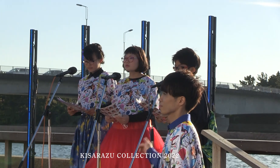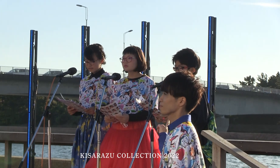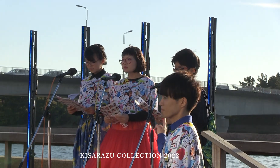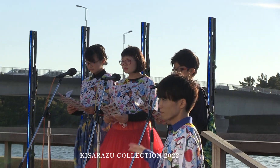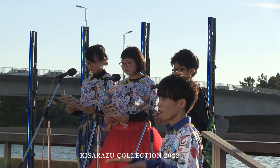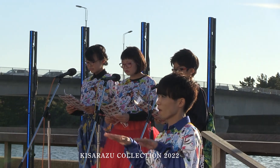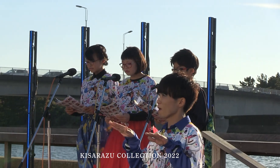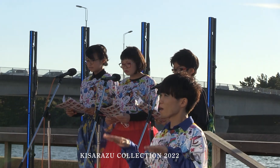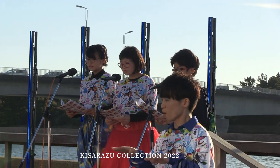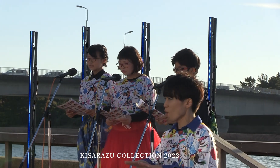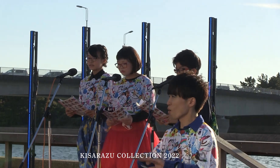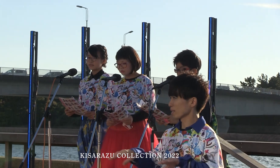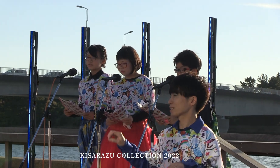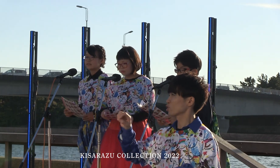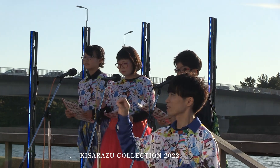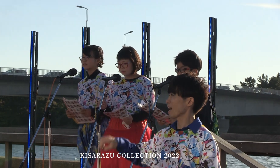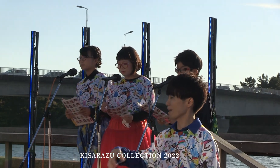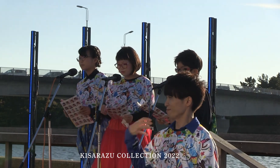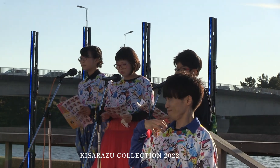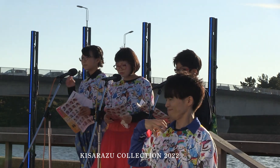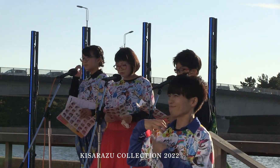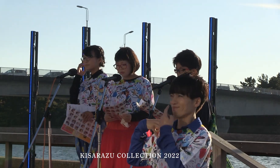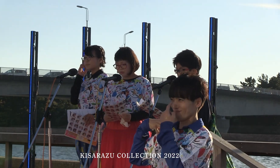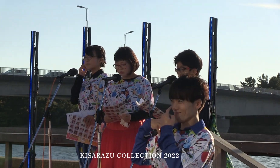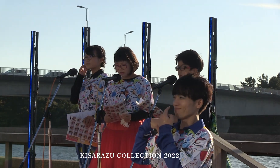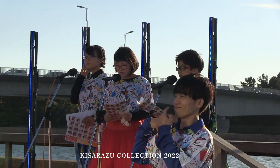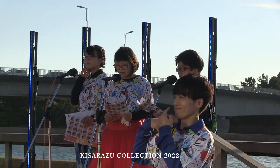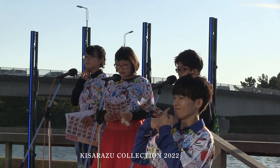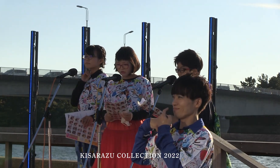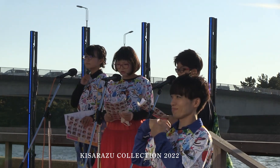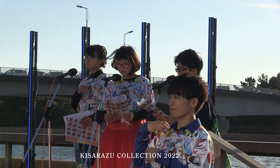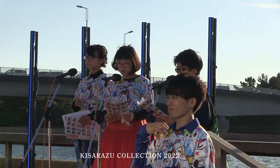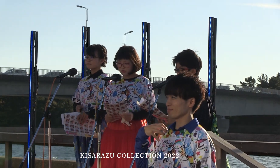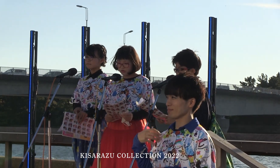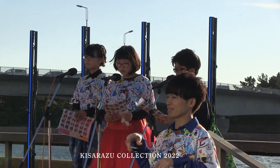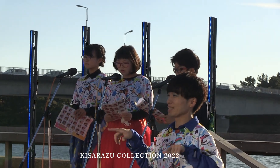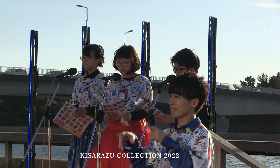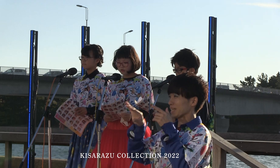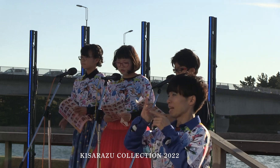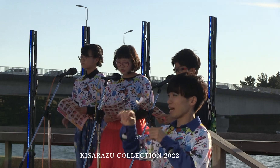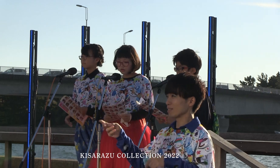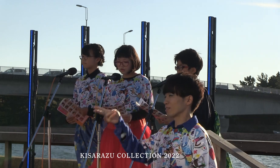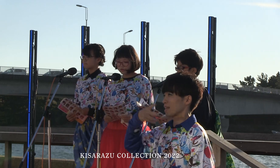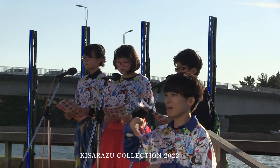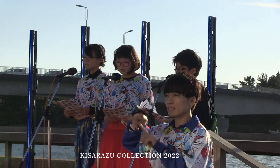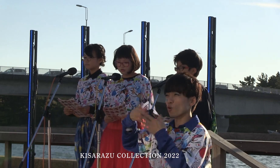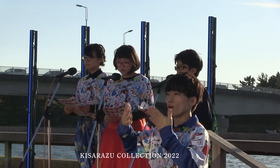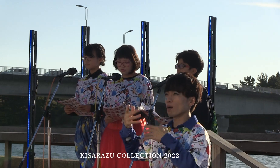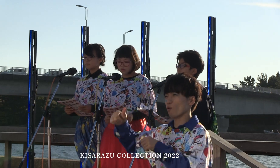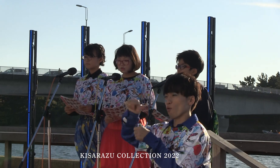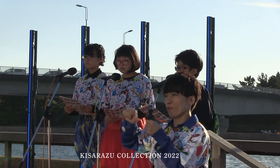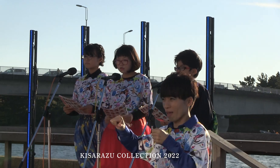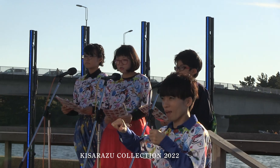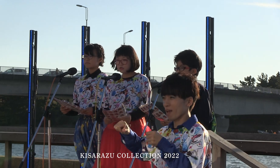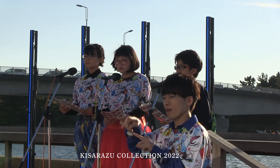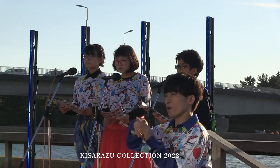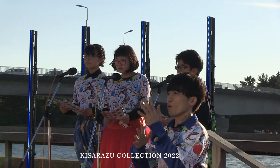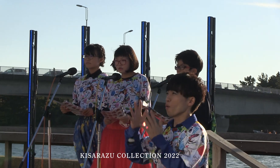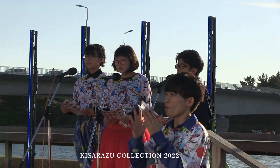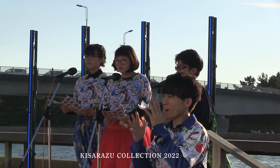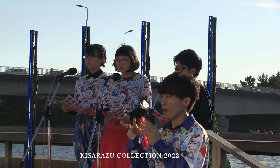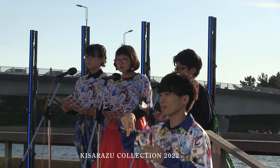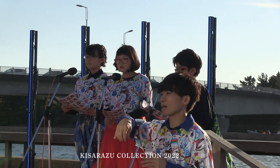本日キッズ MC を担当させていただきます。木更津第二小学校5年小林